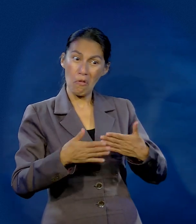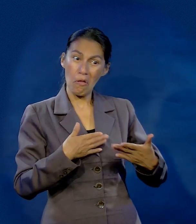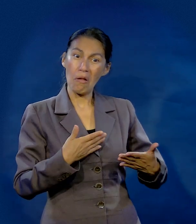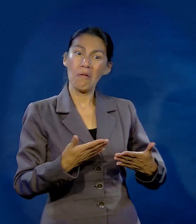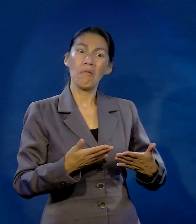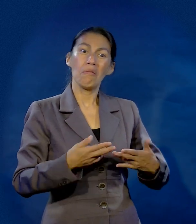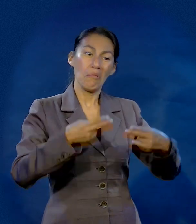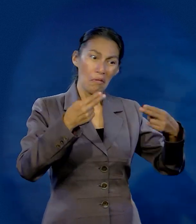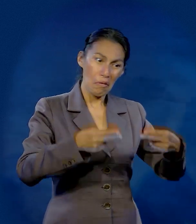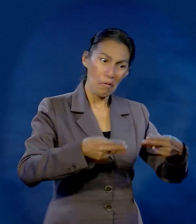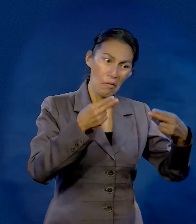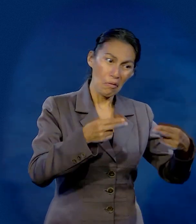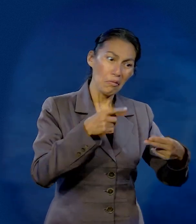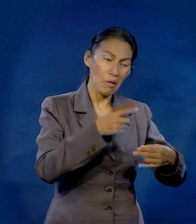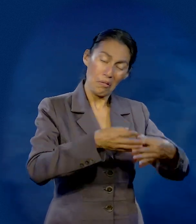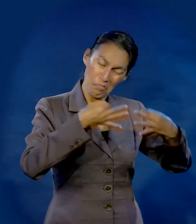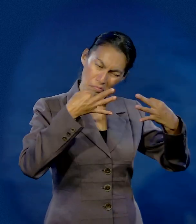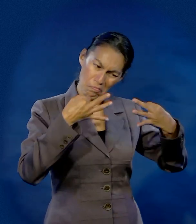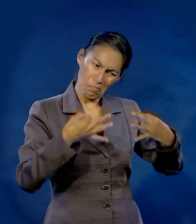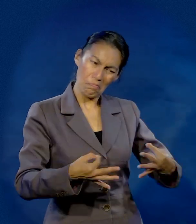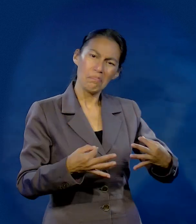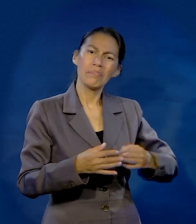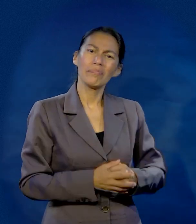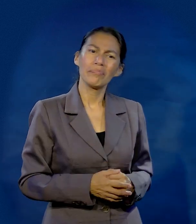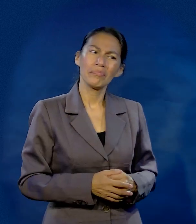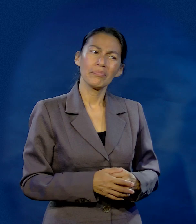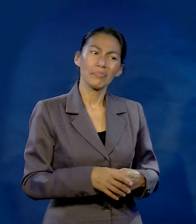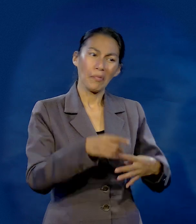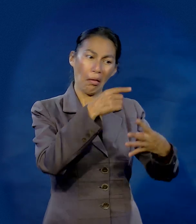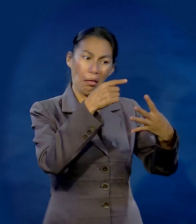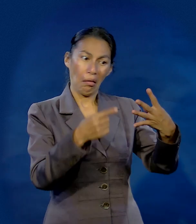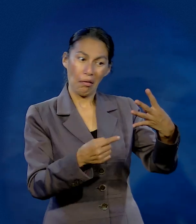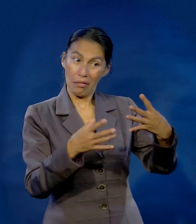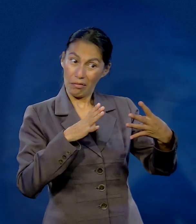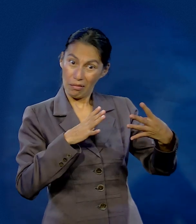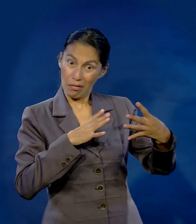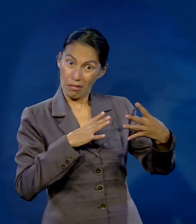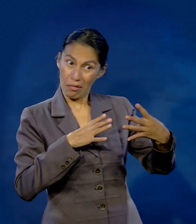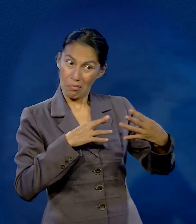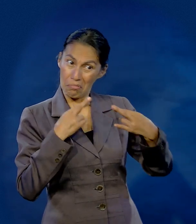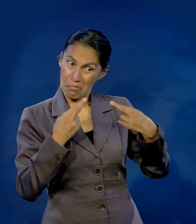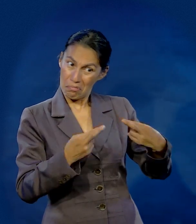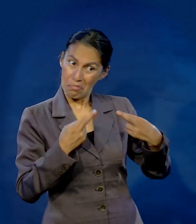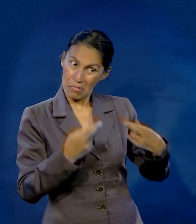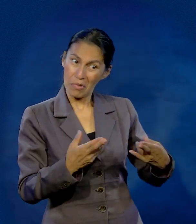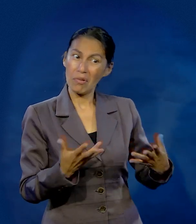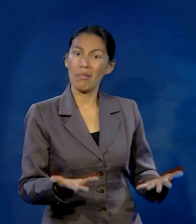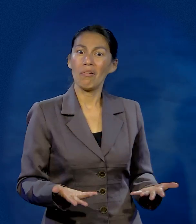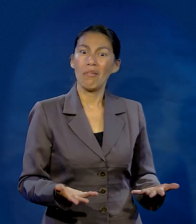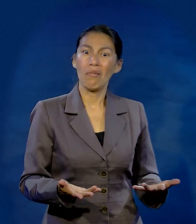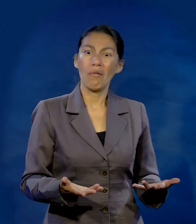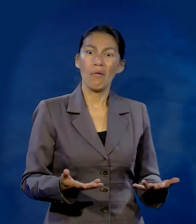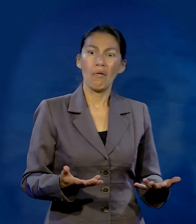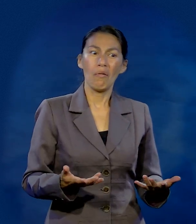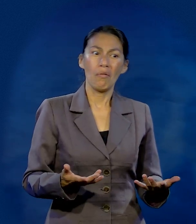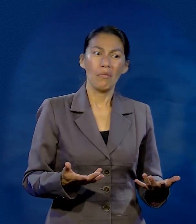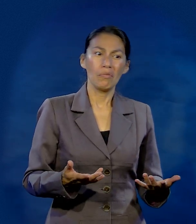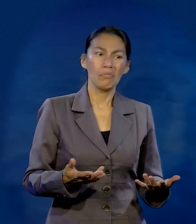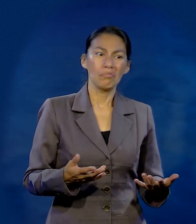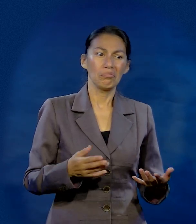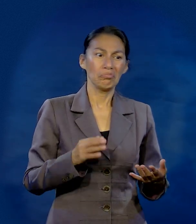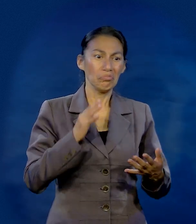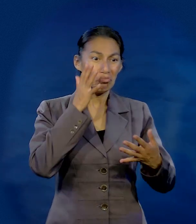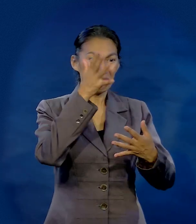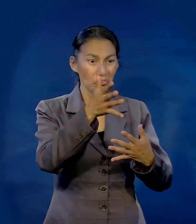visto a la luz humana de cualquier otra universidad que no sea Montemorelos Este es el tipo de alumno modelo que se busca por